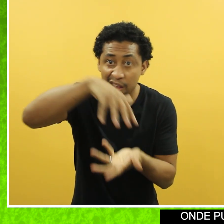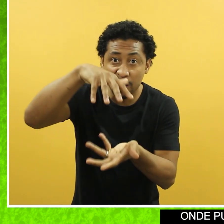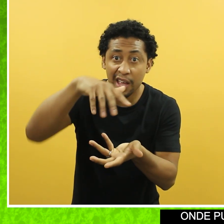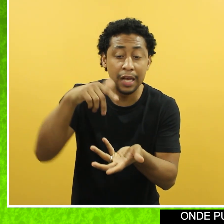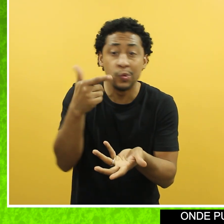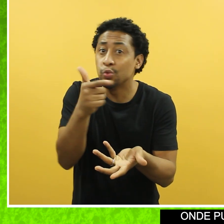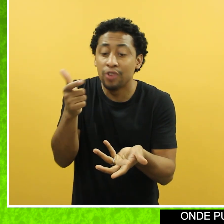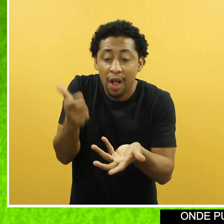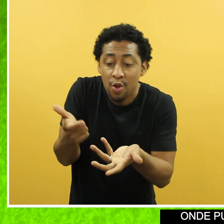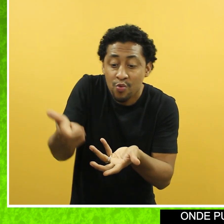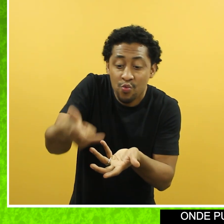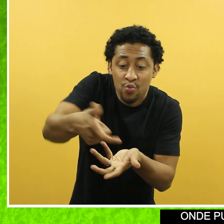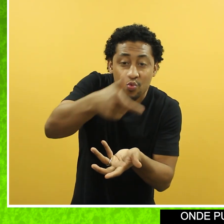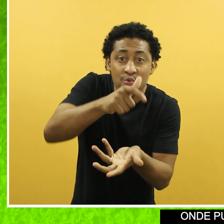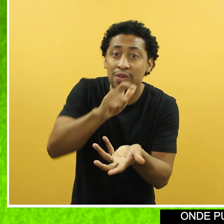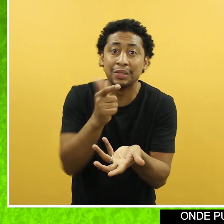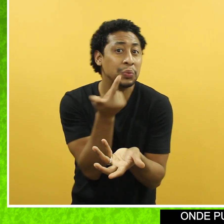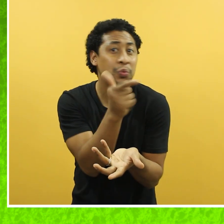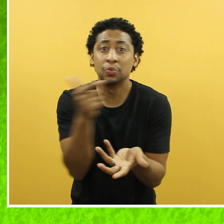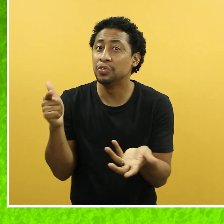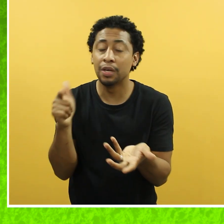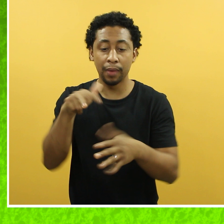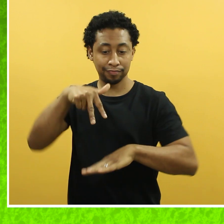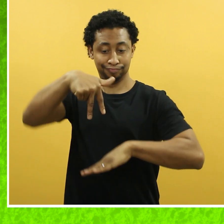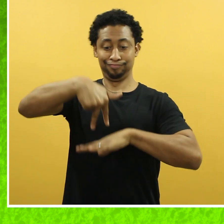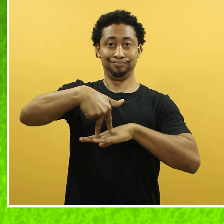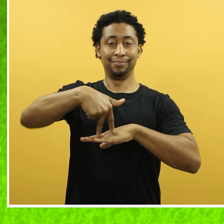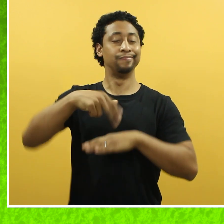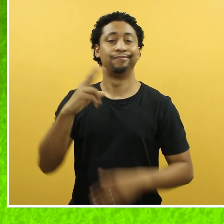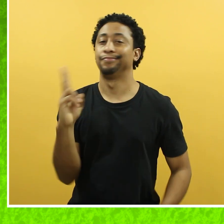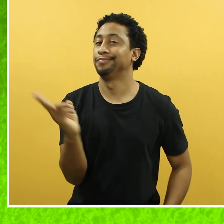onde pudesse conservar-se de pé.